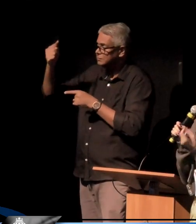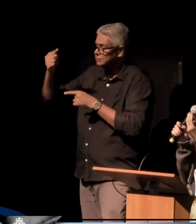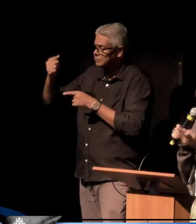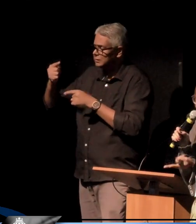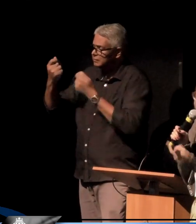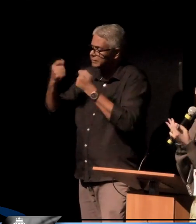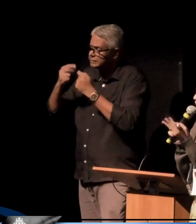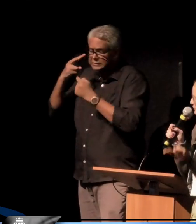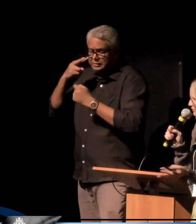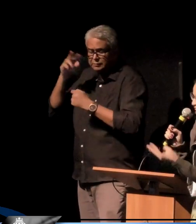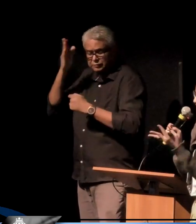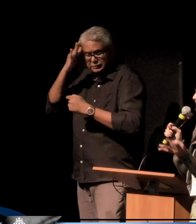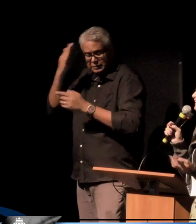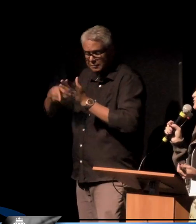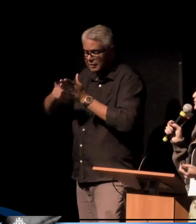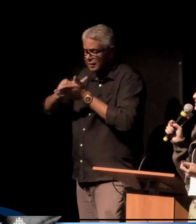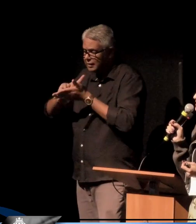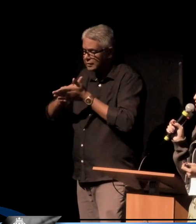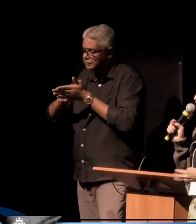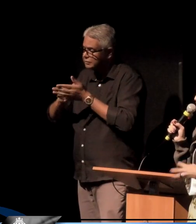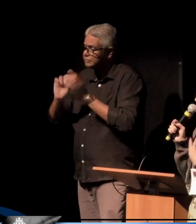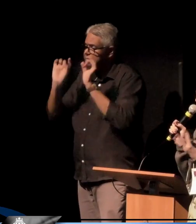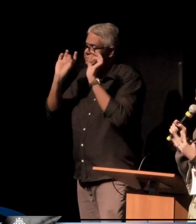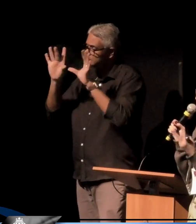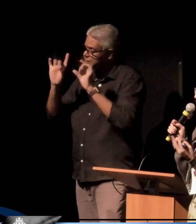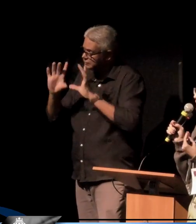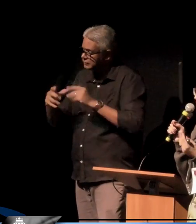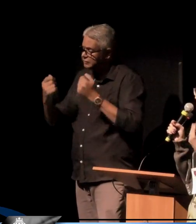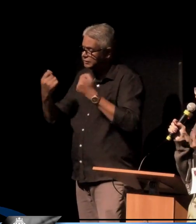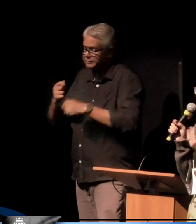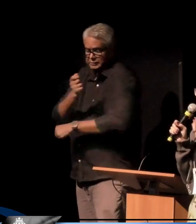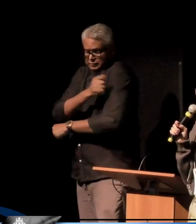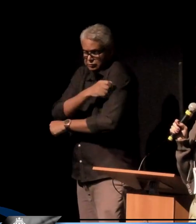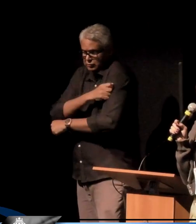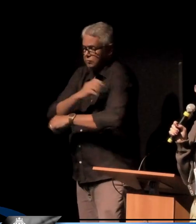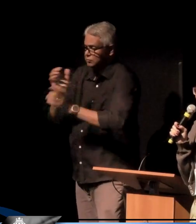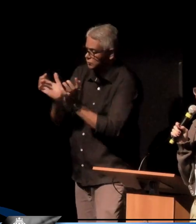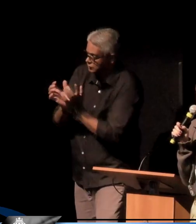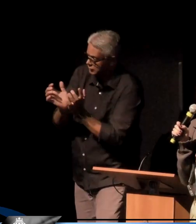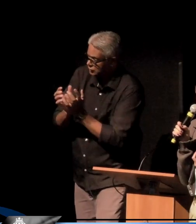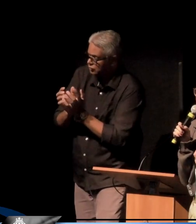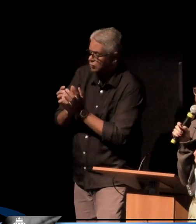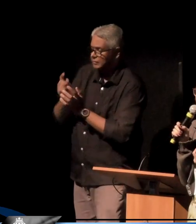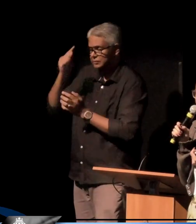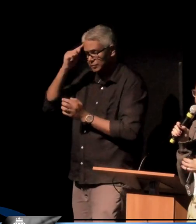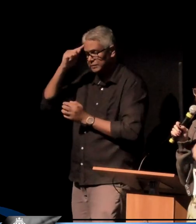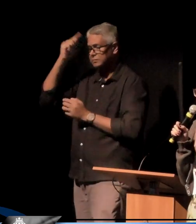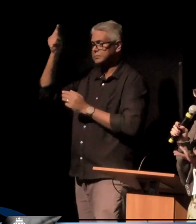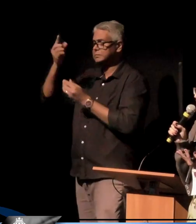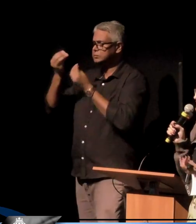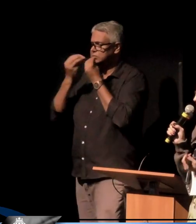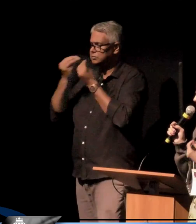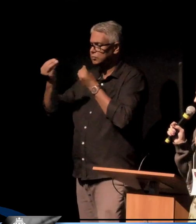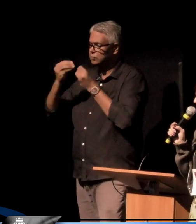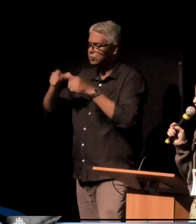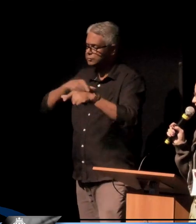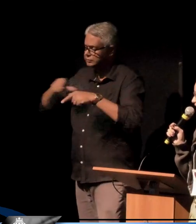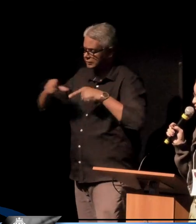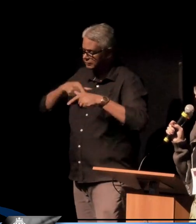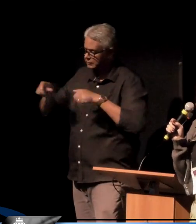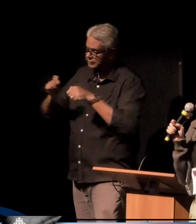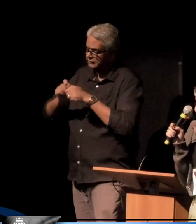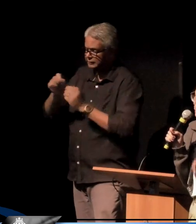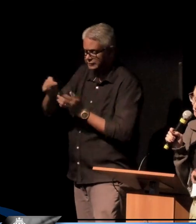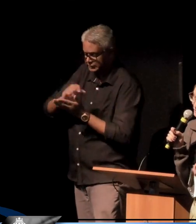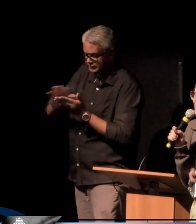Turminha do aluno enfim né de todas essas questões Então é só para inspirar esses educadores a realizarem as